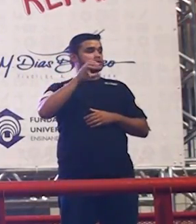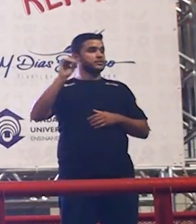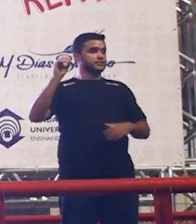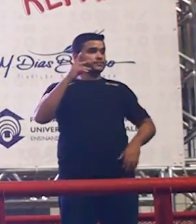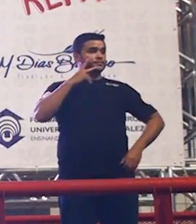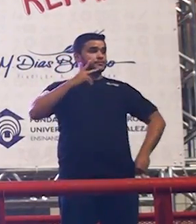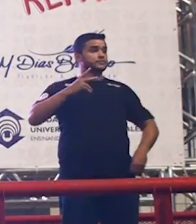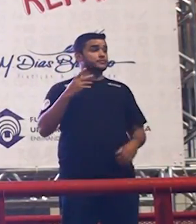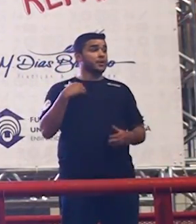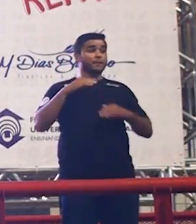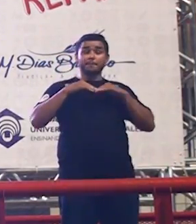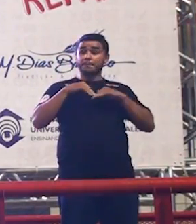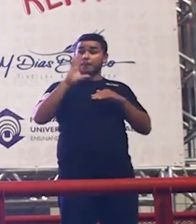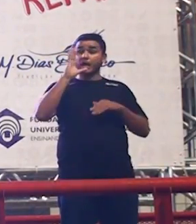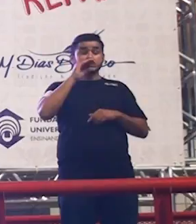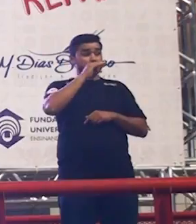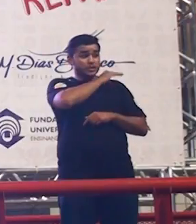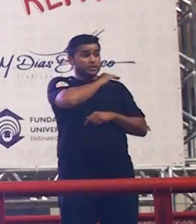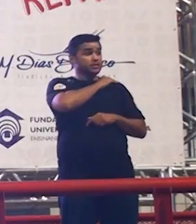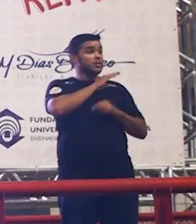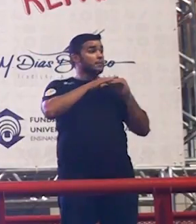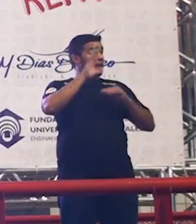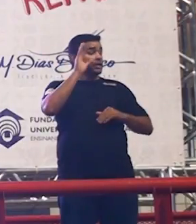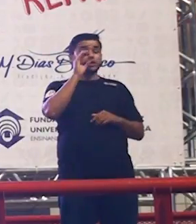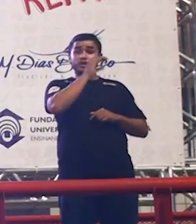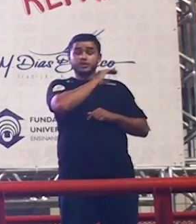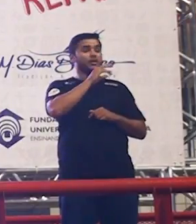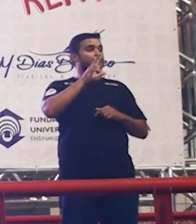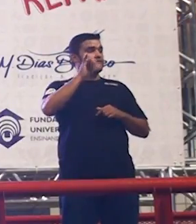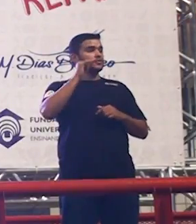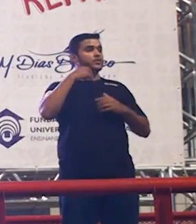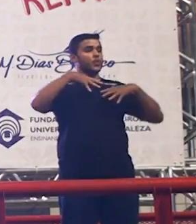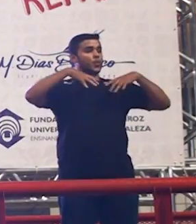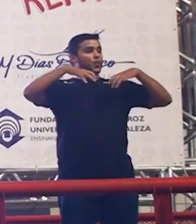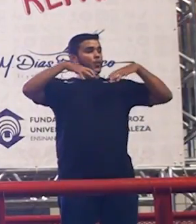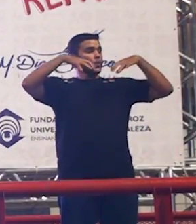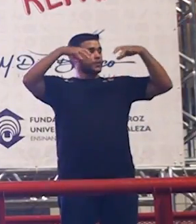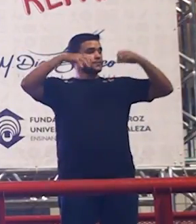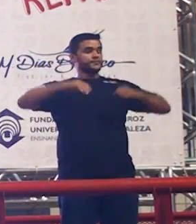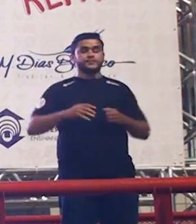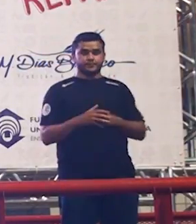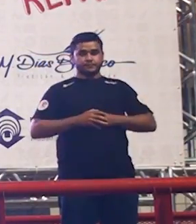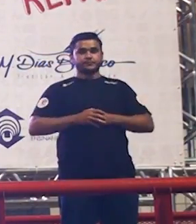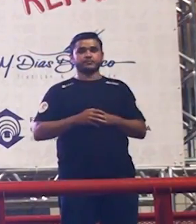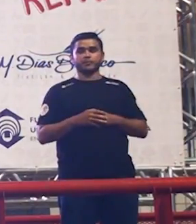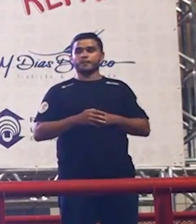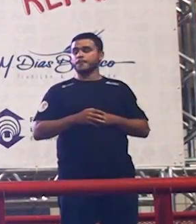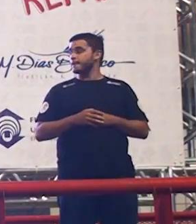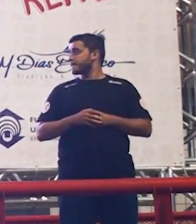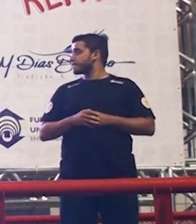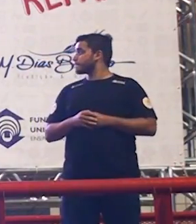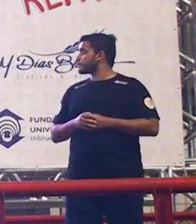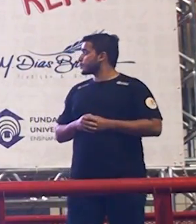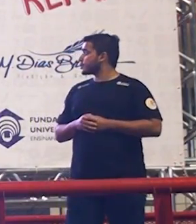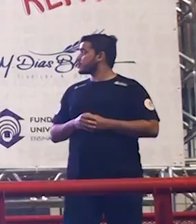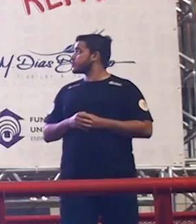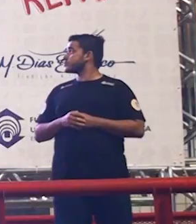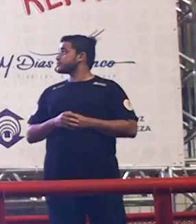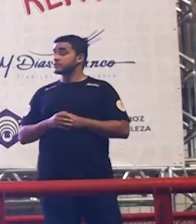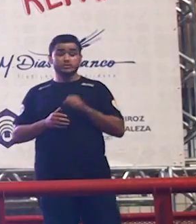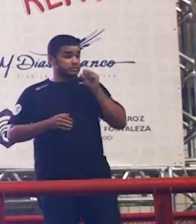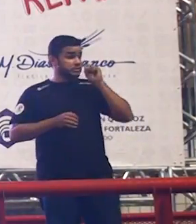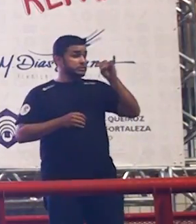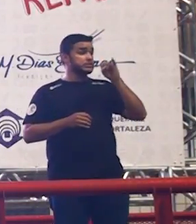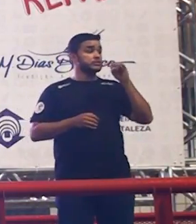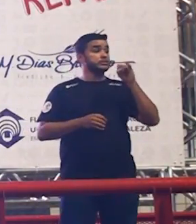então quanto mais quente, mais calor, quanto mais calor, mais evaporação, sim? Show. Então pensa aqui comigo. Se